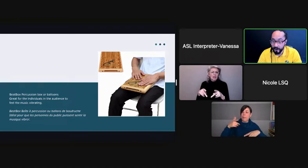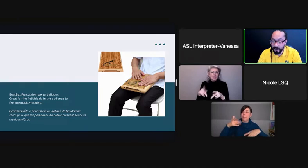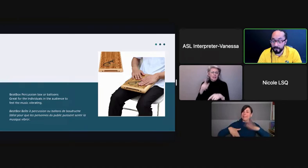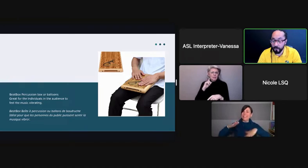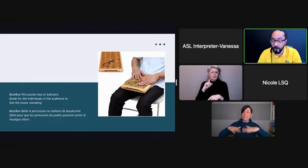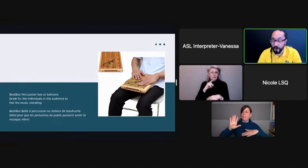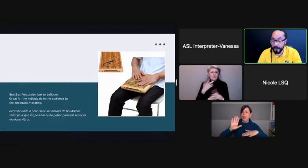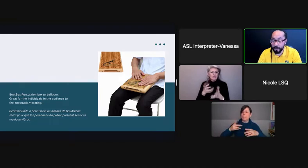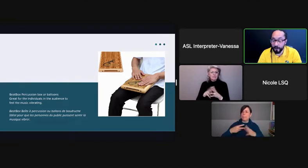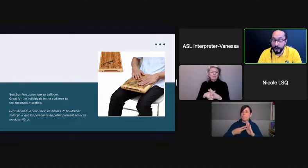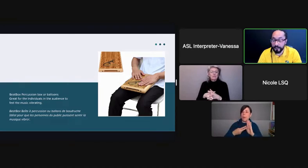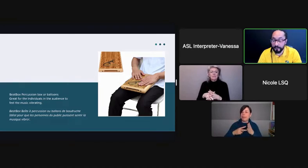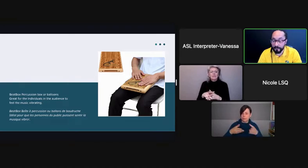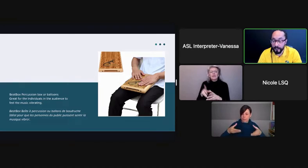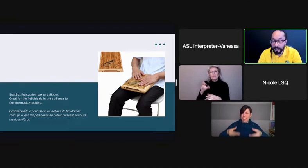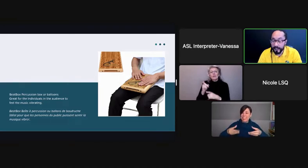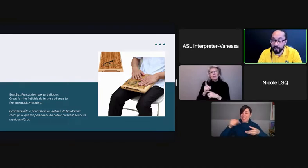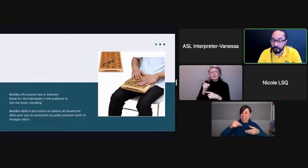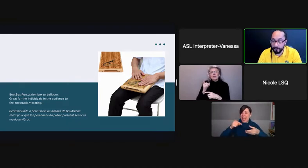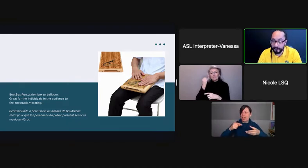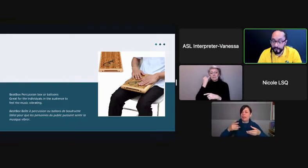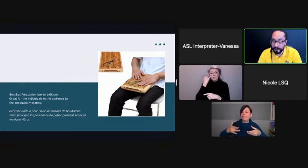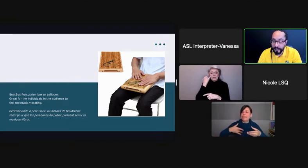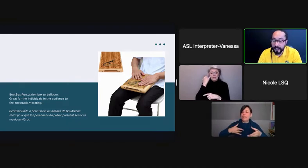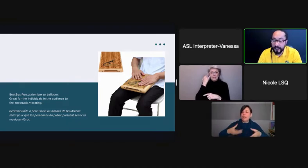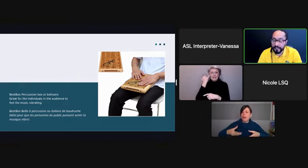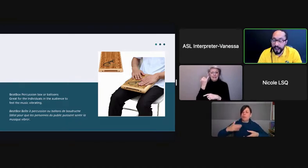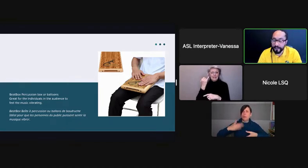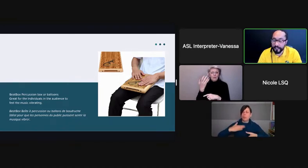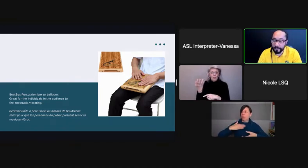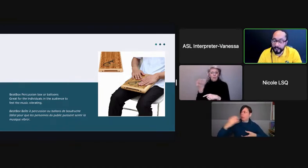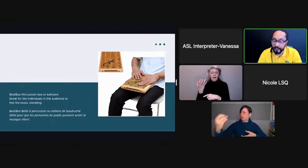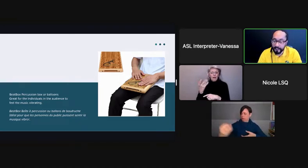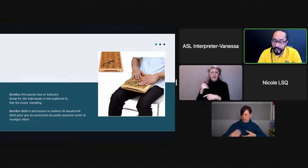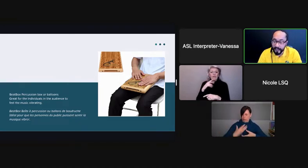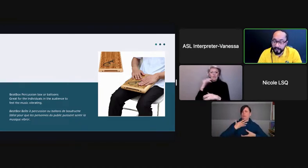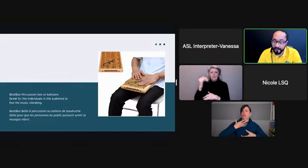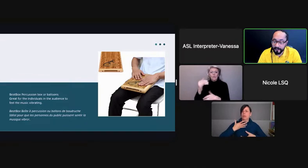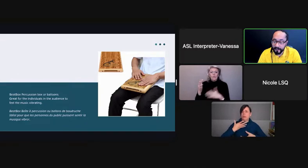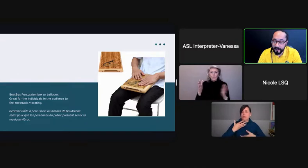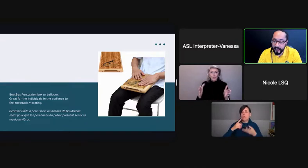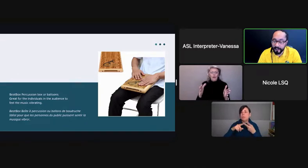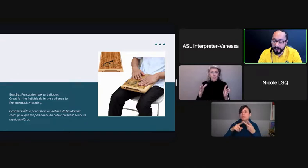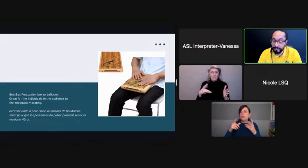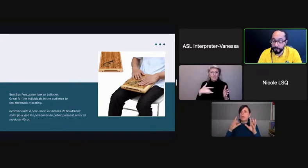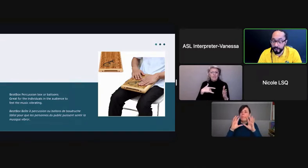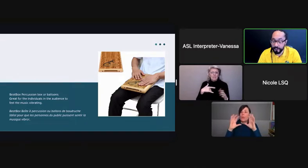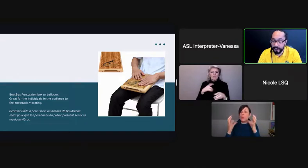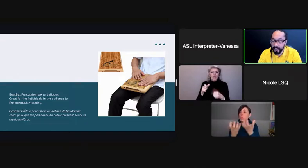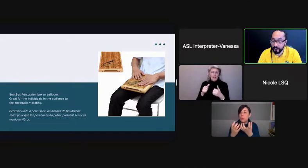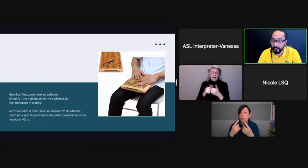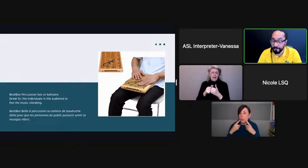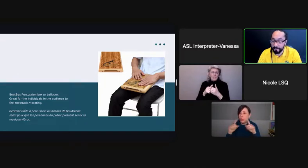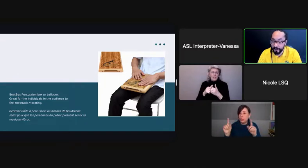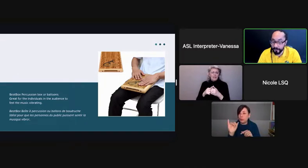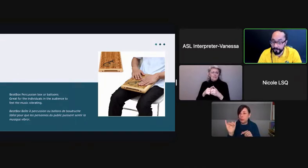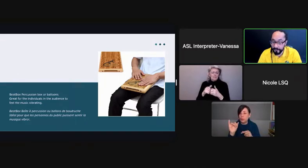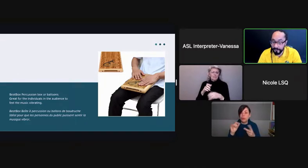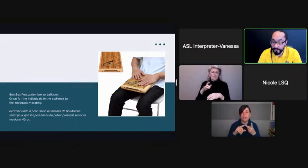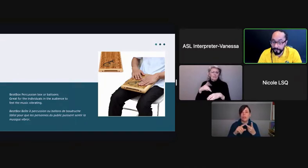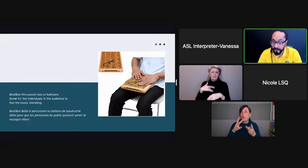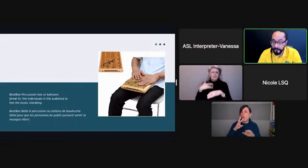Alors, une idée en ce sens, c'est une boîte à percussion, par exemple,